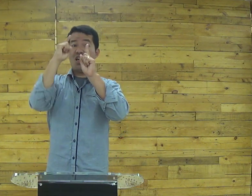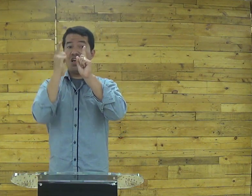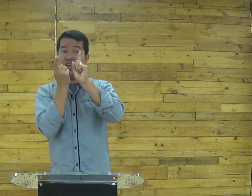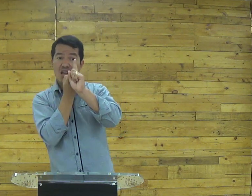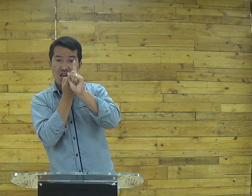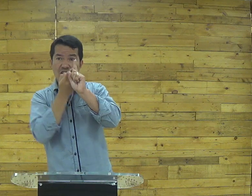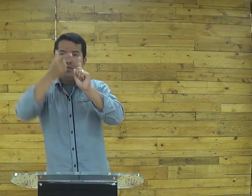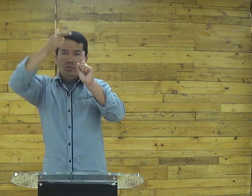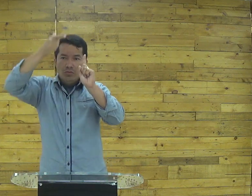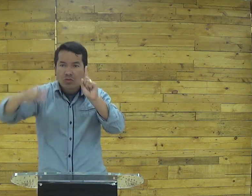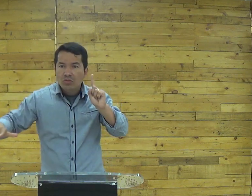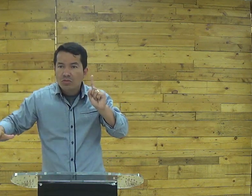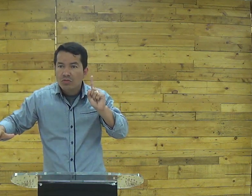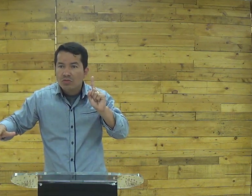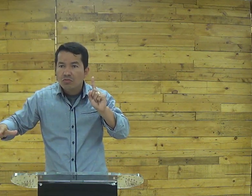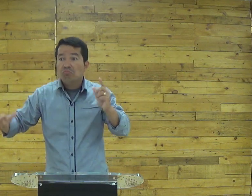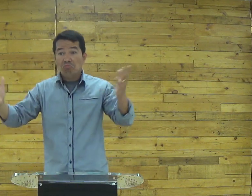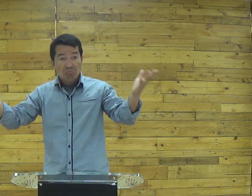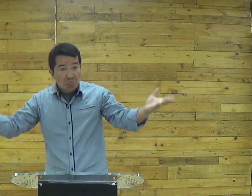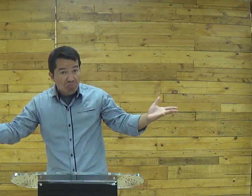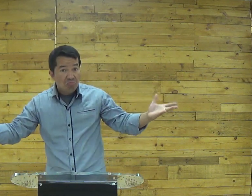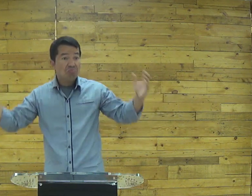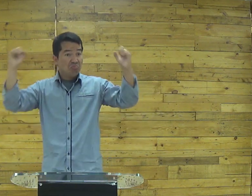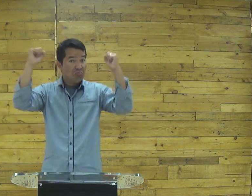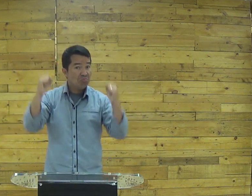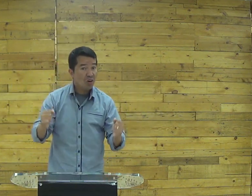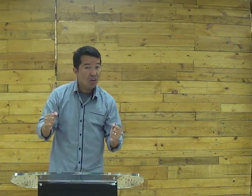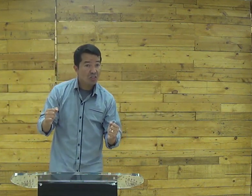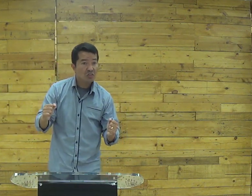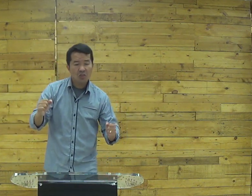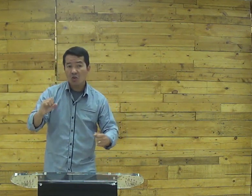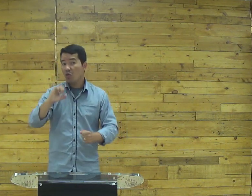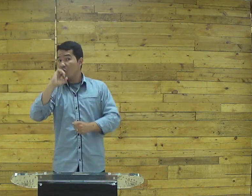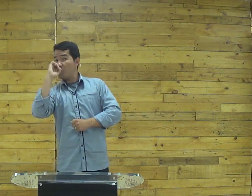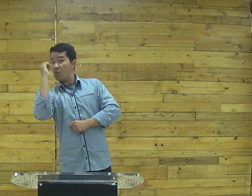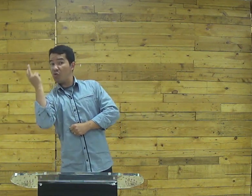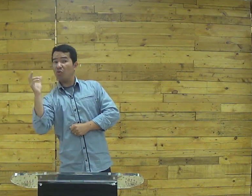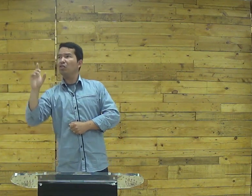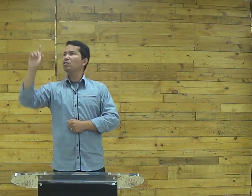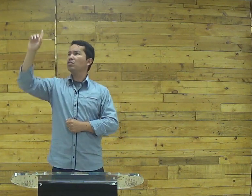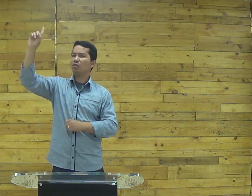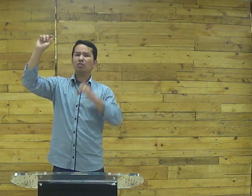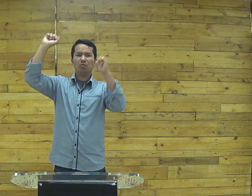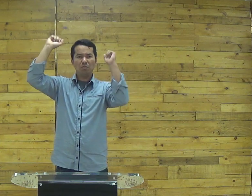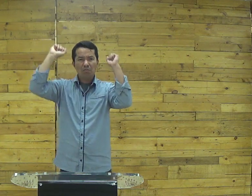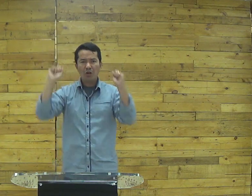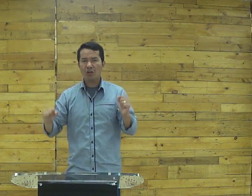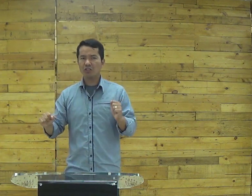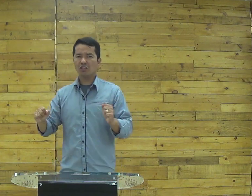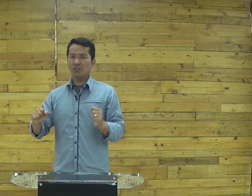dar um outro filho. Poderia? Deus tem esse poder. Ou então, Deus tem